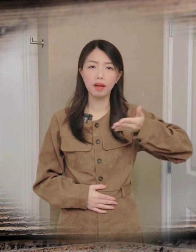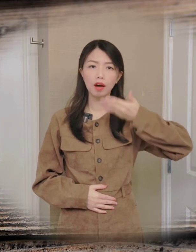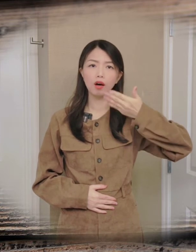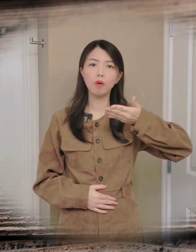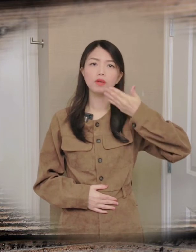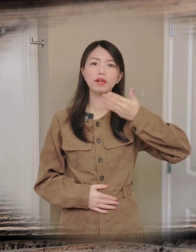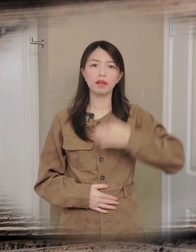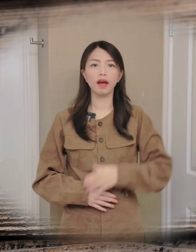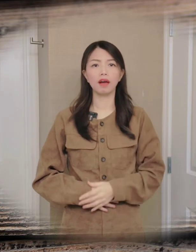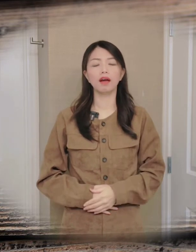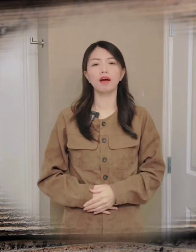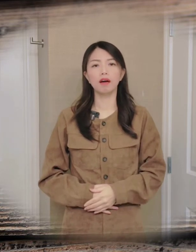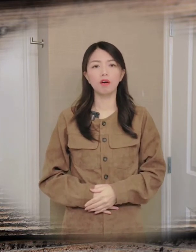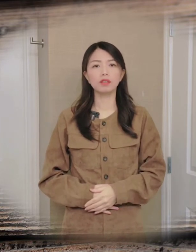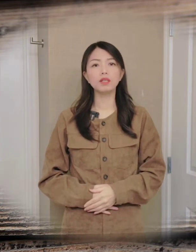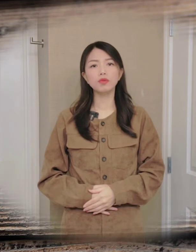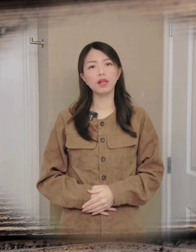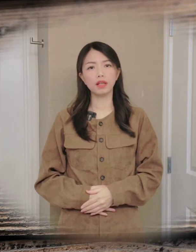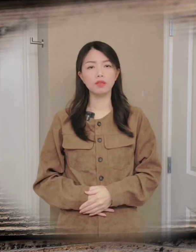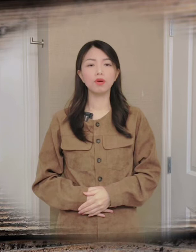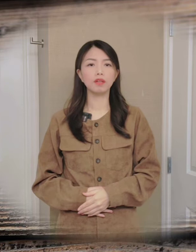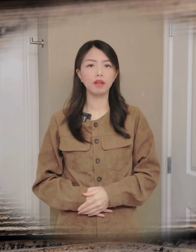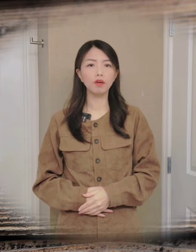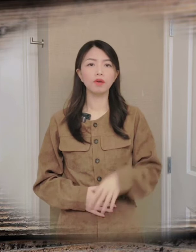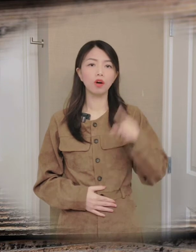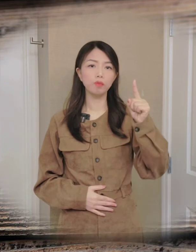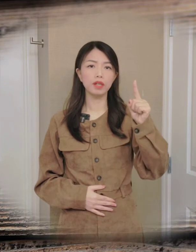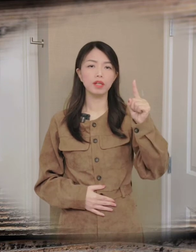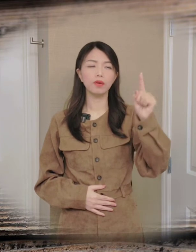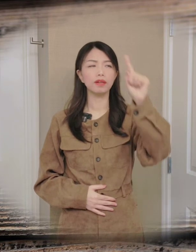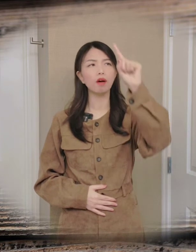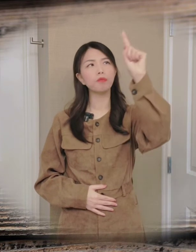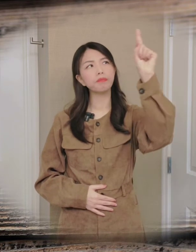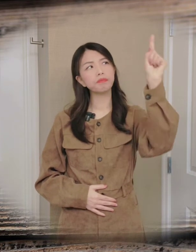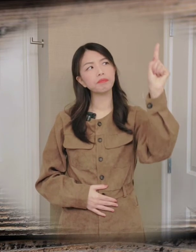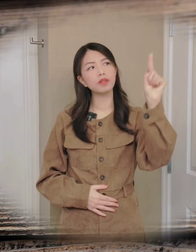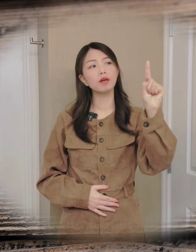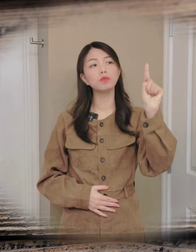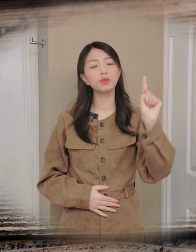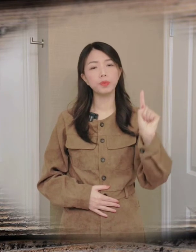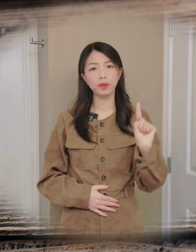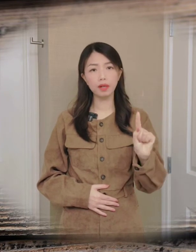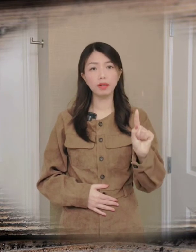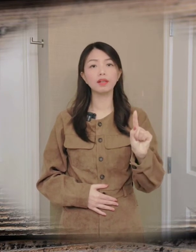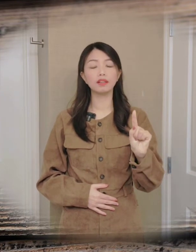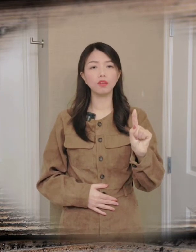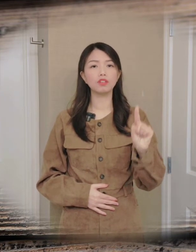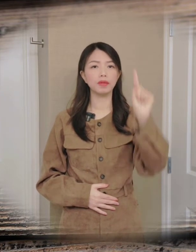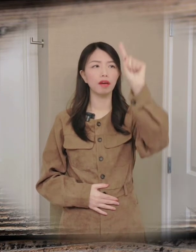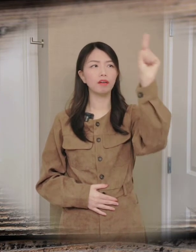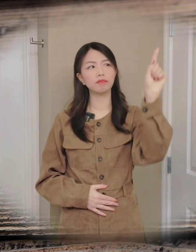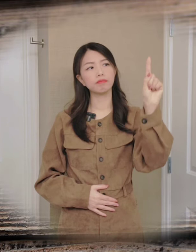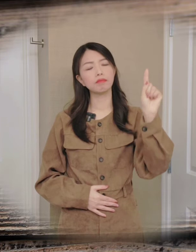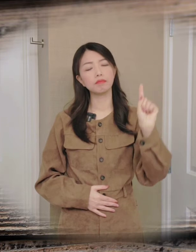됩니다. 먹을까? 의문을 나타내는 수어는요, 검지를 이용해서 물음표를